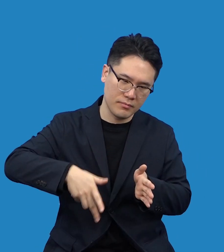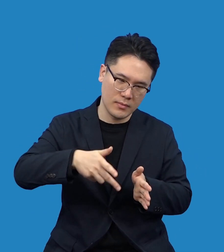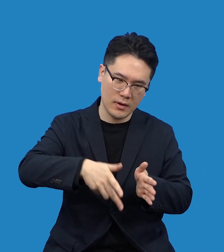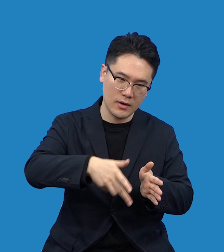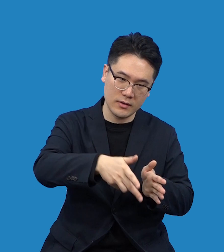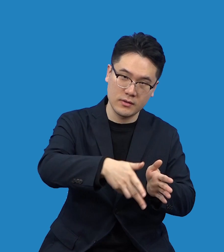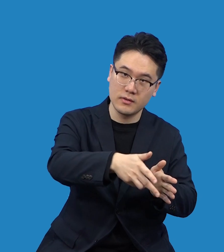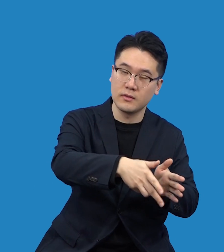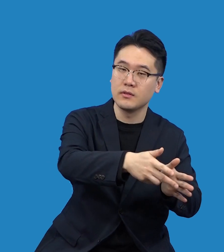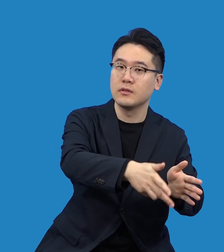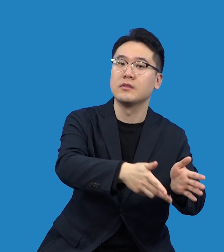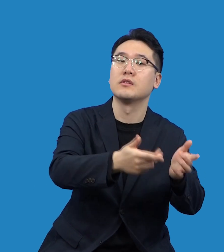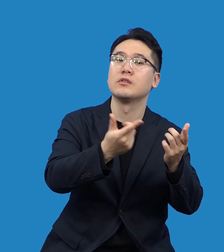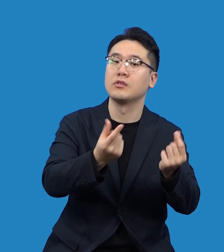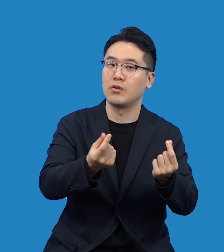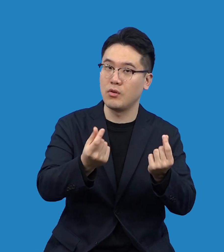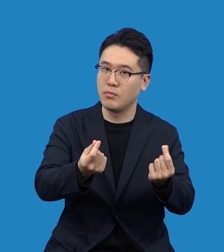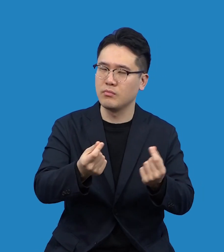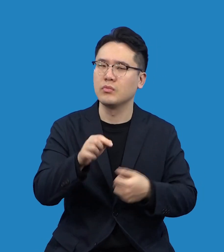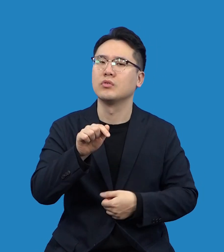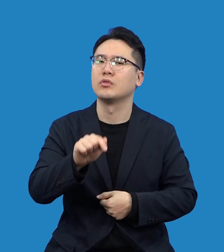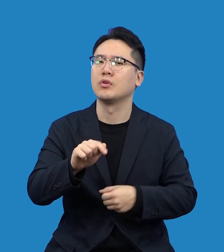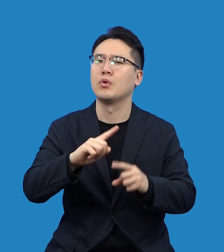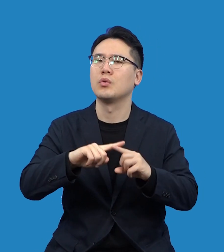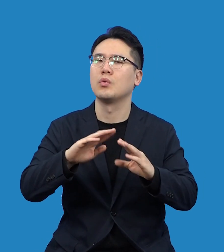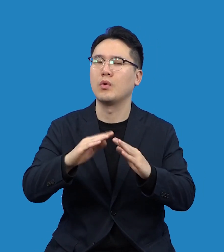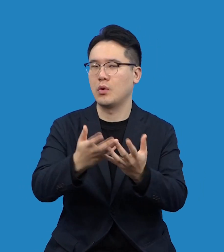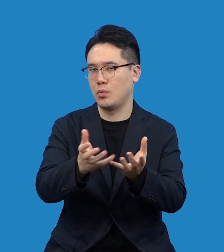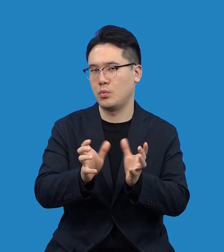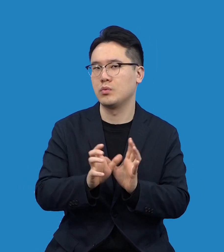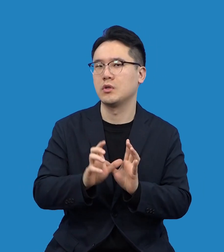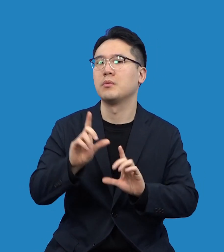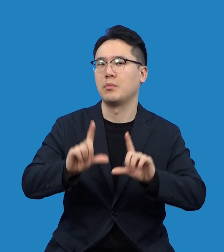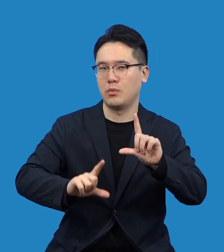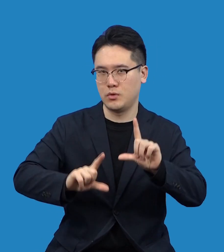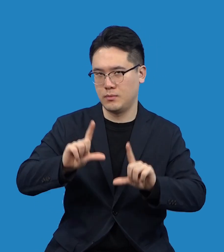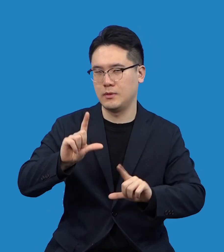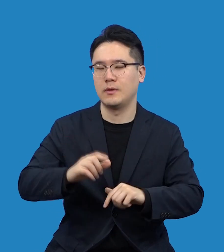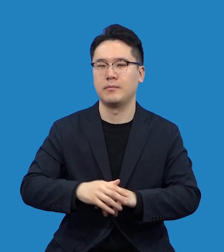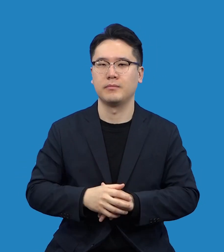가듯이 그게 교회 공동체 모습이다. 이렇게 얘기를 했어요.